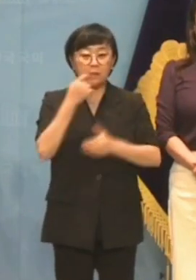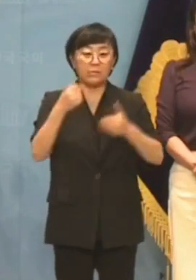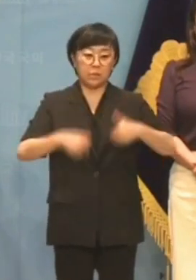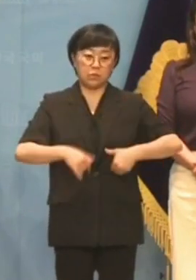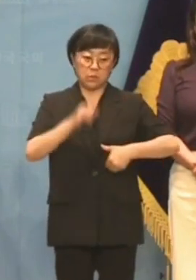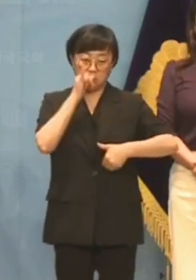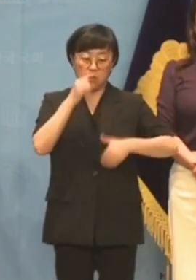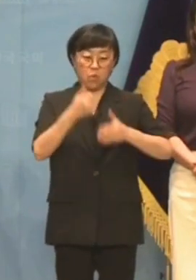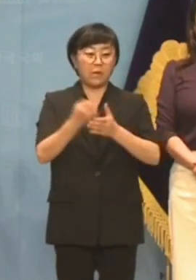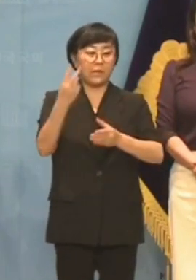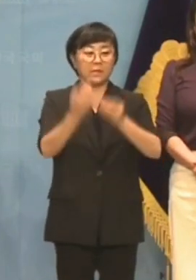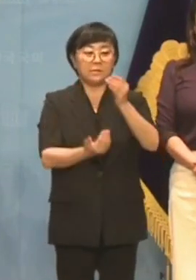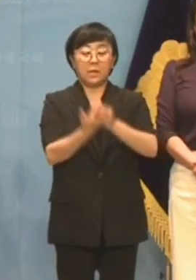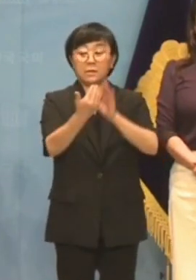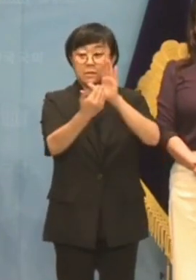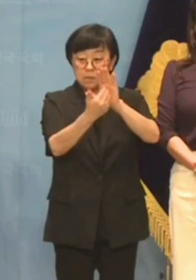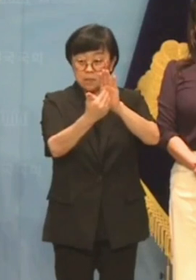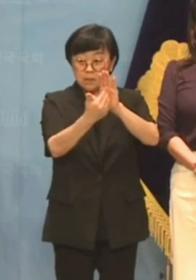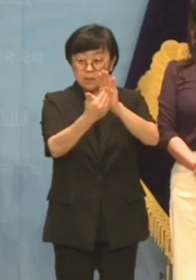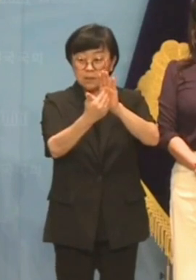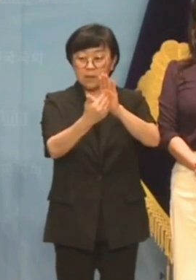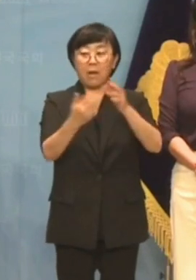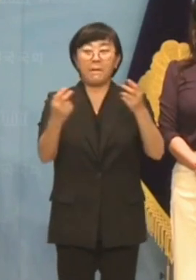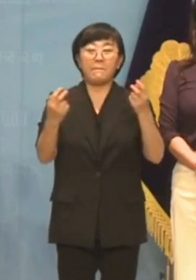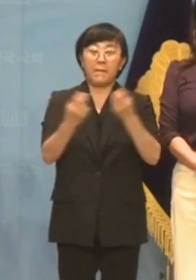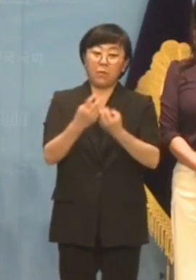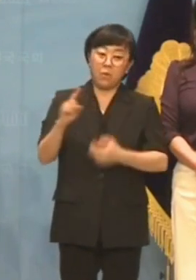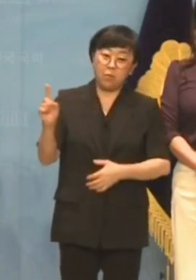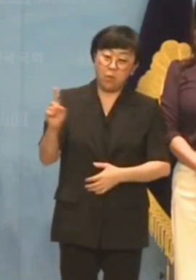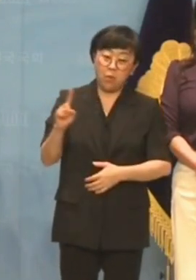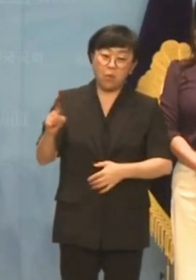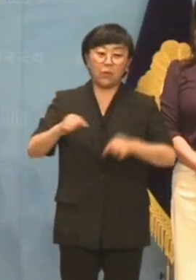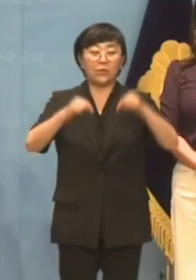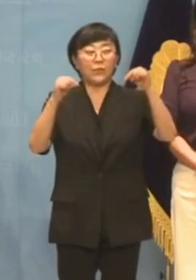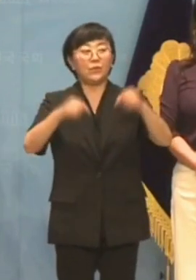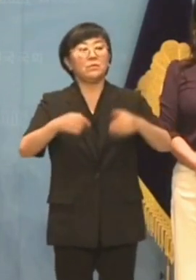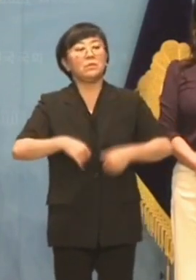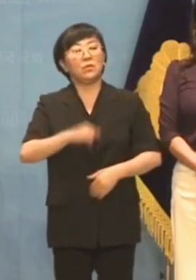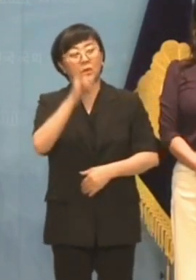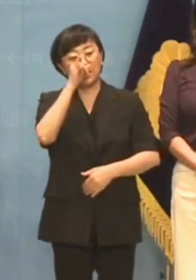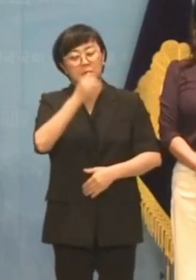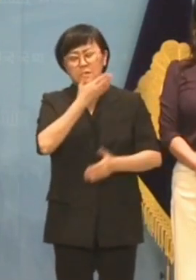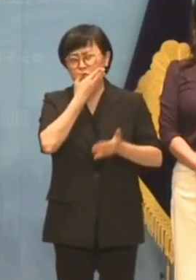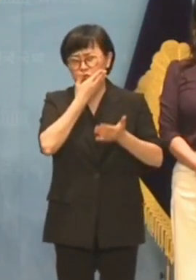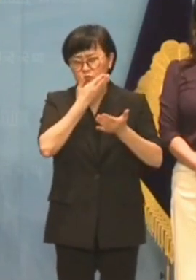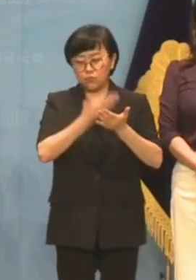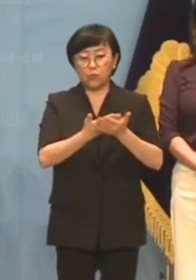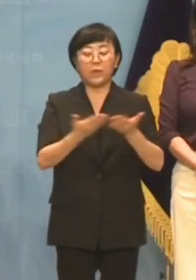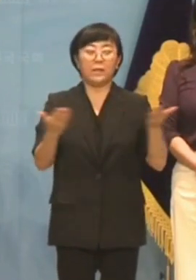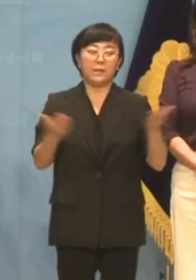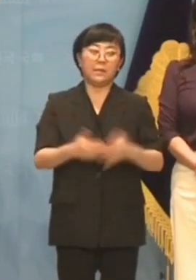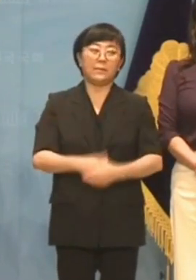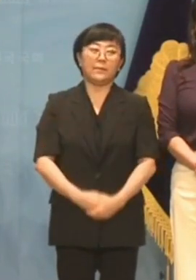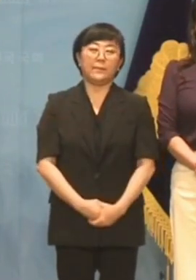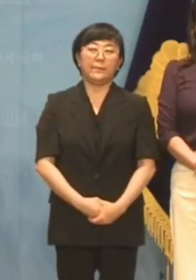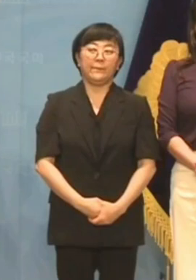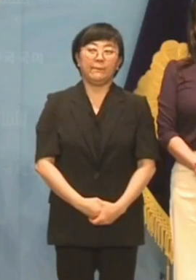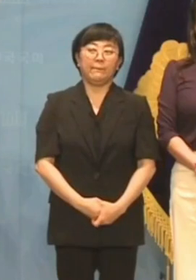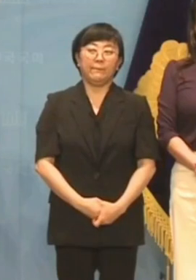하고 재발 방지 대책을 어떻게 마련해야 될 것인지를 논의해야 되는 중차대한 자리입니다.